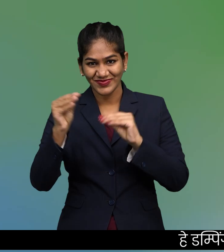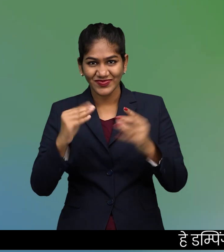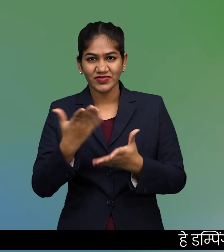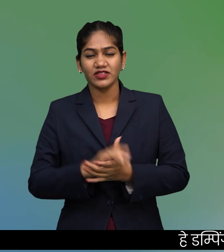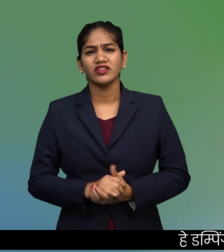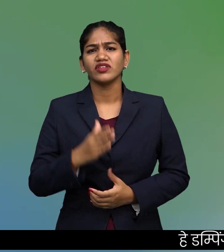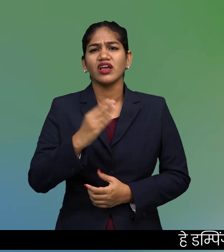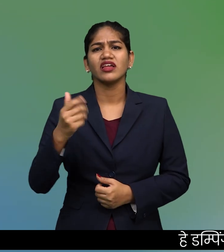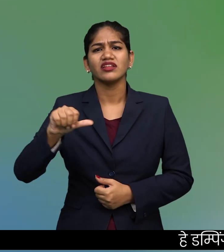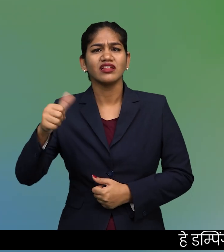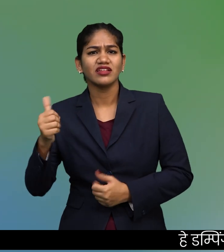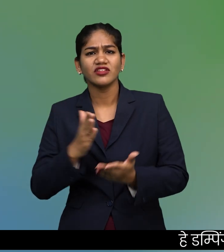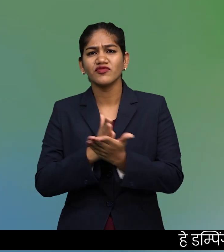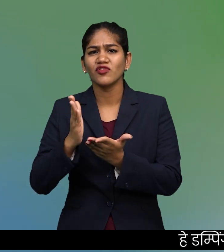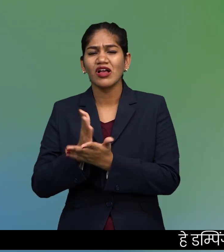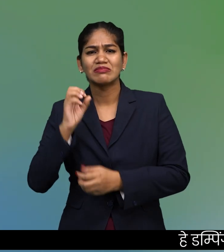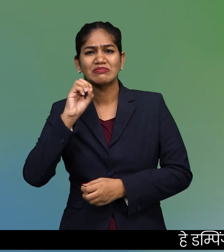डम्पिंग ग्राउंड बनले आहे.